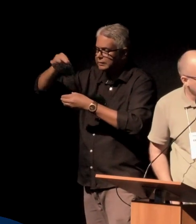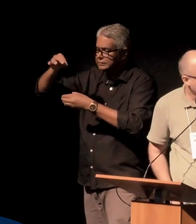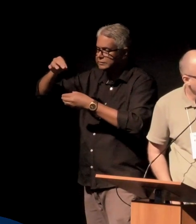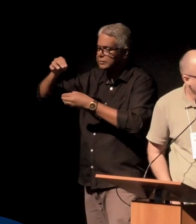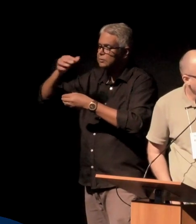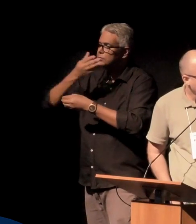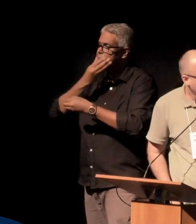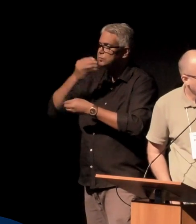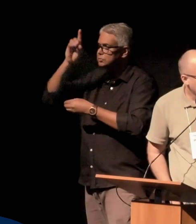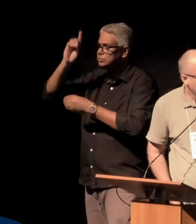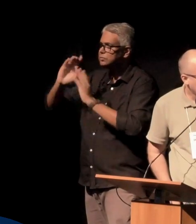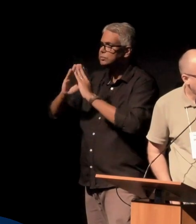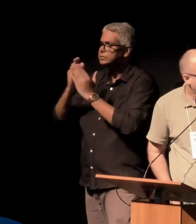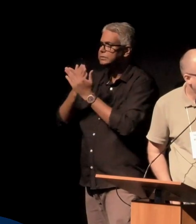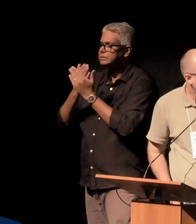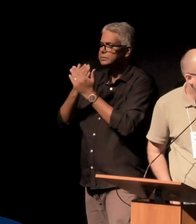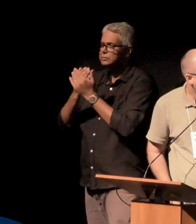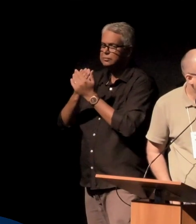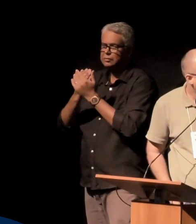programa